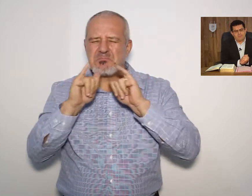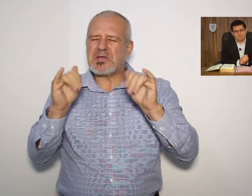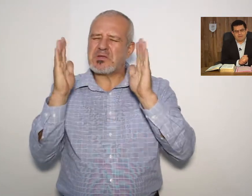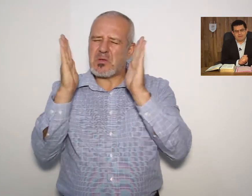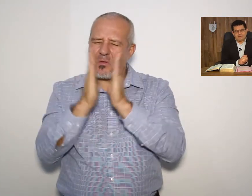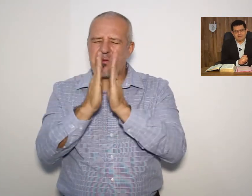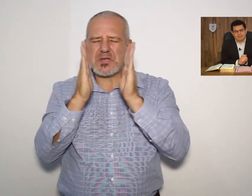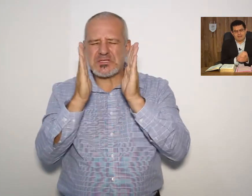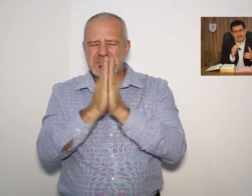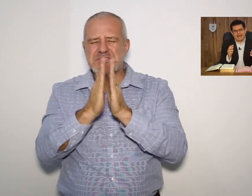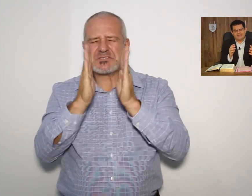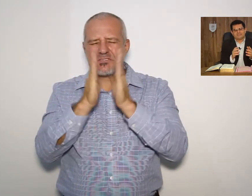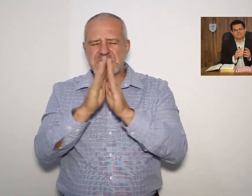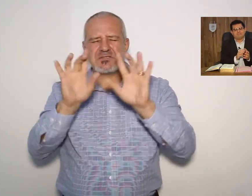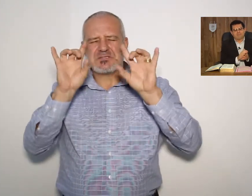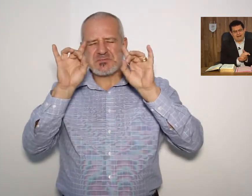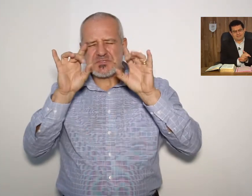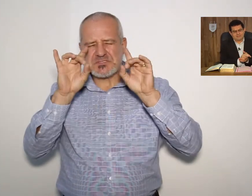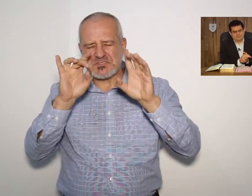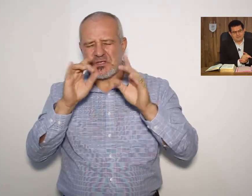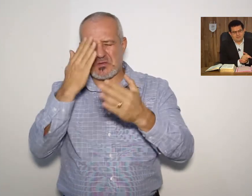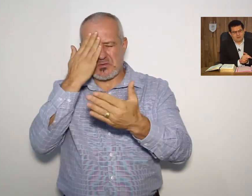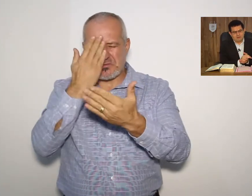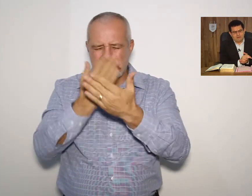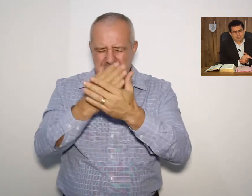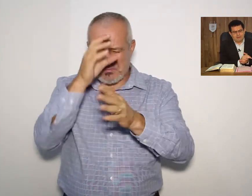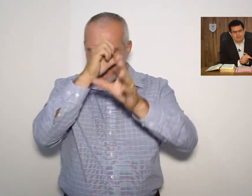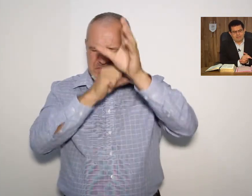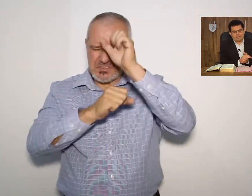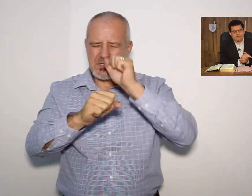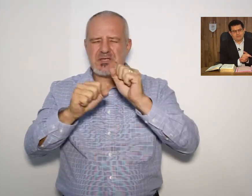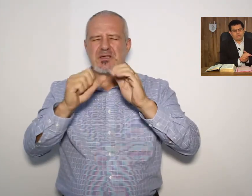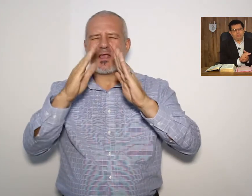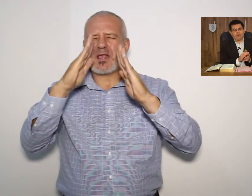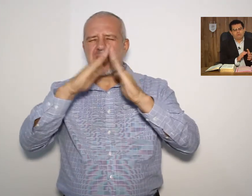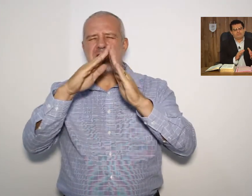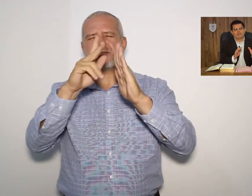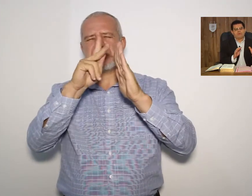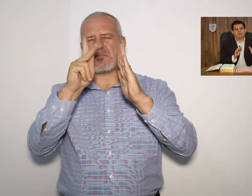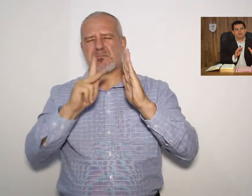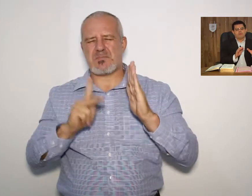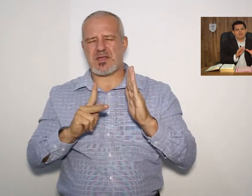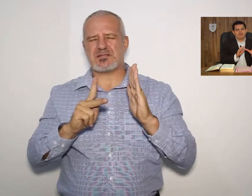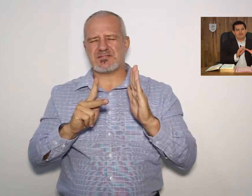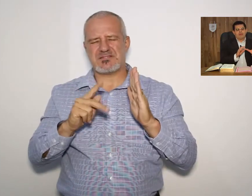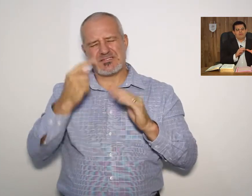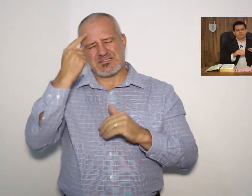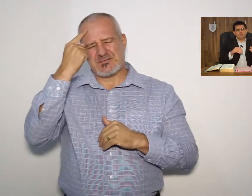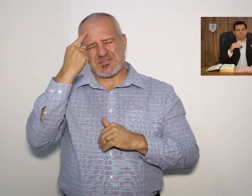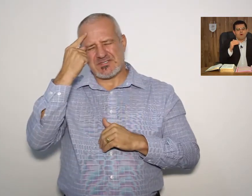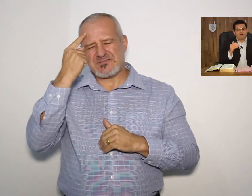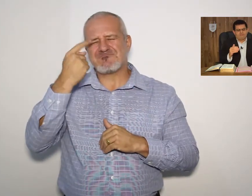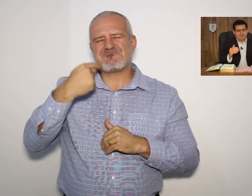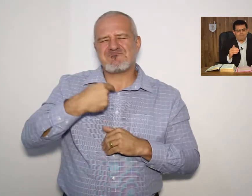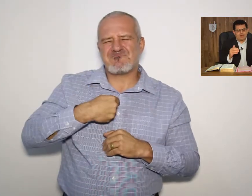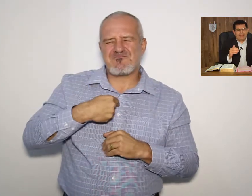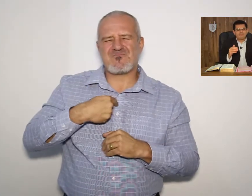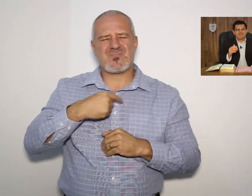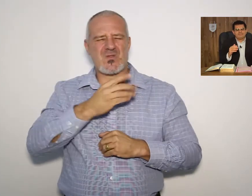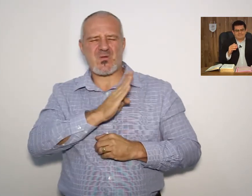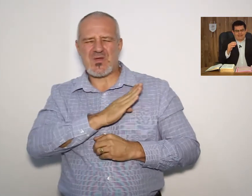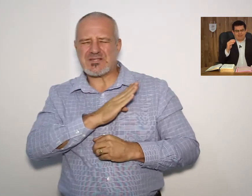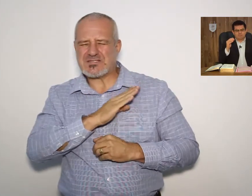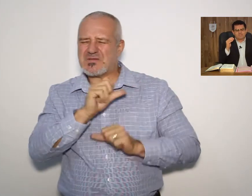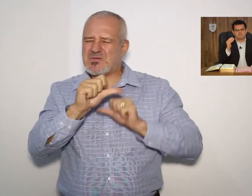que é a campanha Lares de Paz. É uma campanha no qual o Senhor nos move